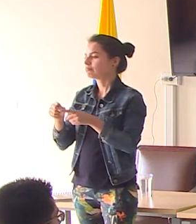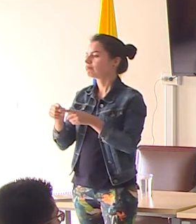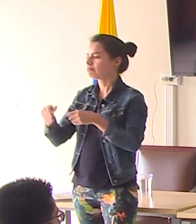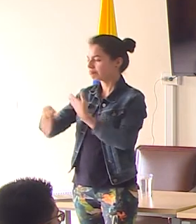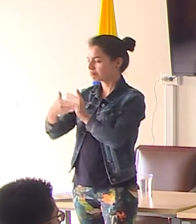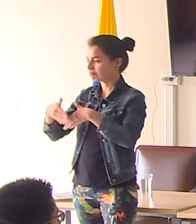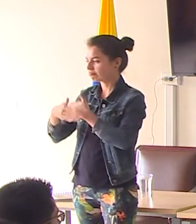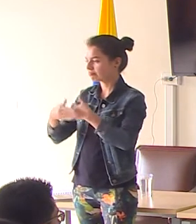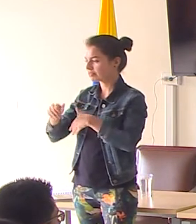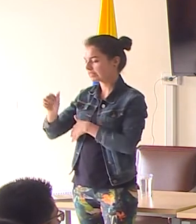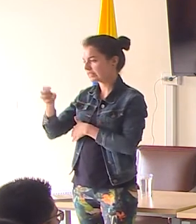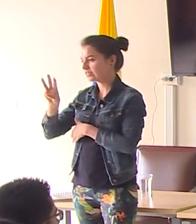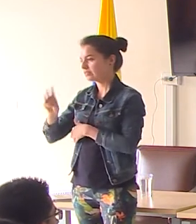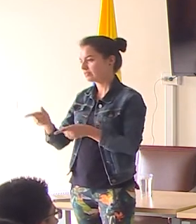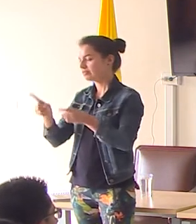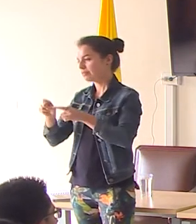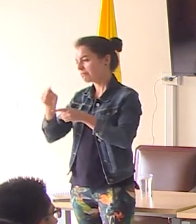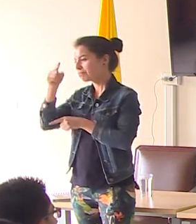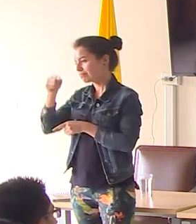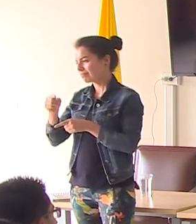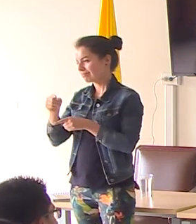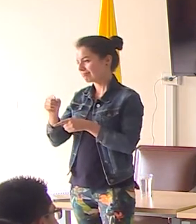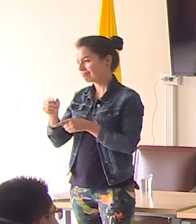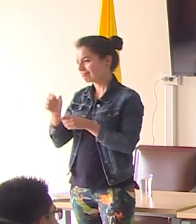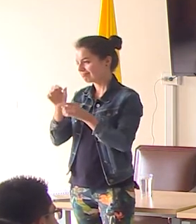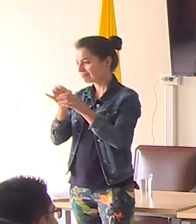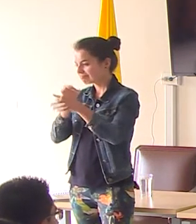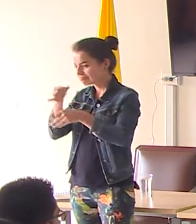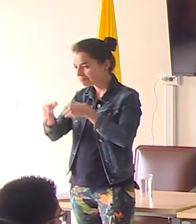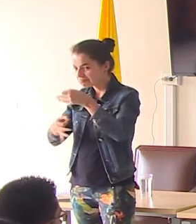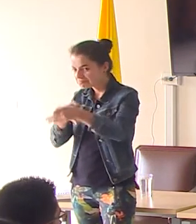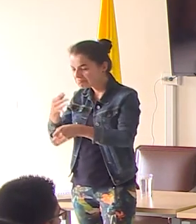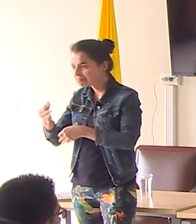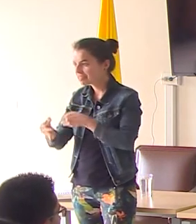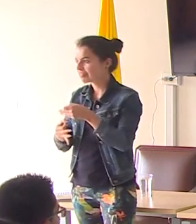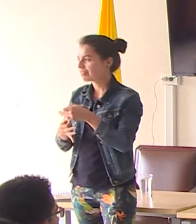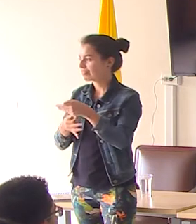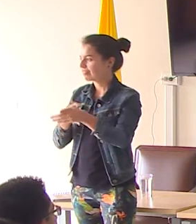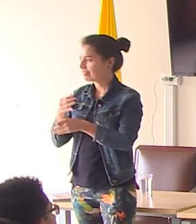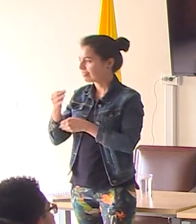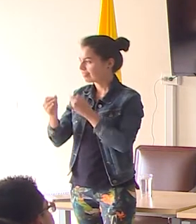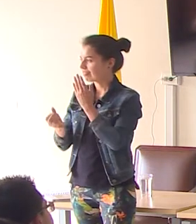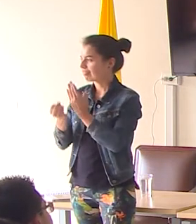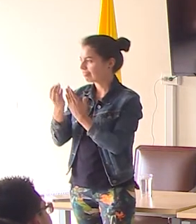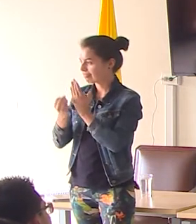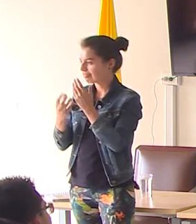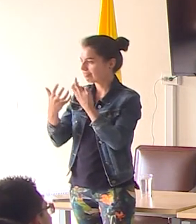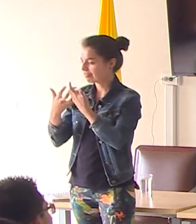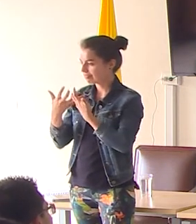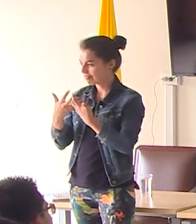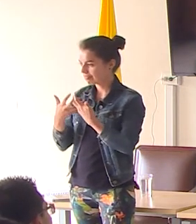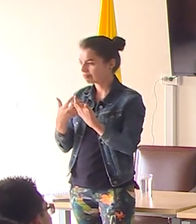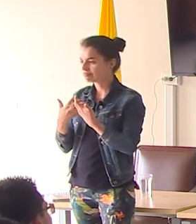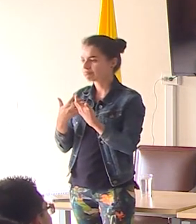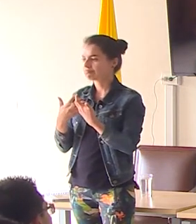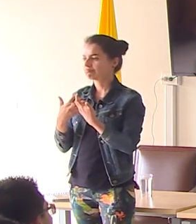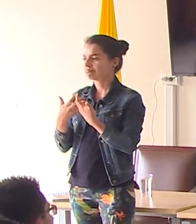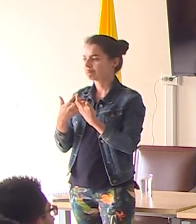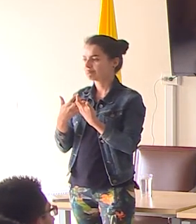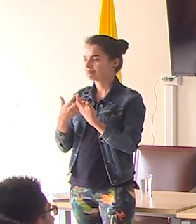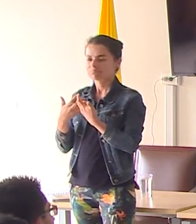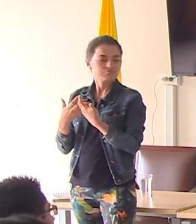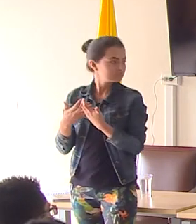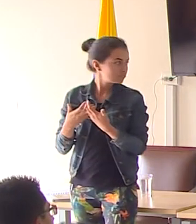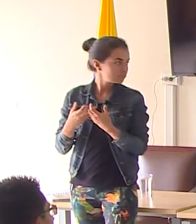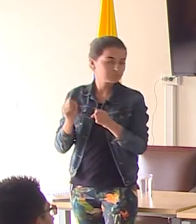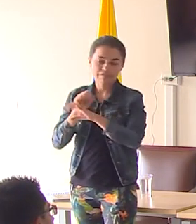están bajo lógicas de planeación urbana sino bajo lógicas de mercado que también generan los impactos muy altos